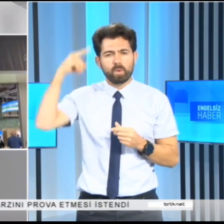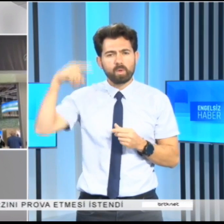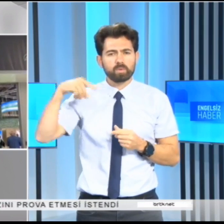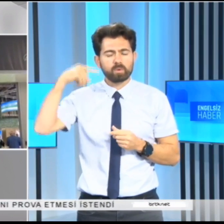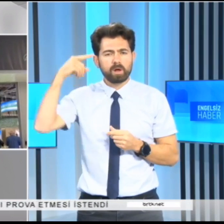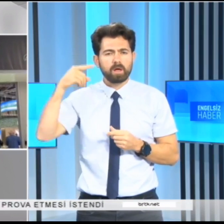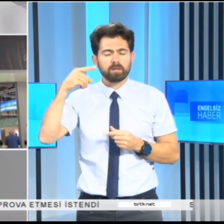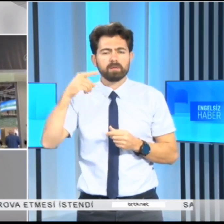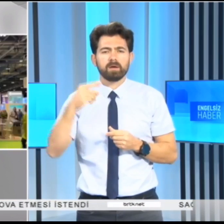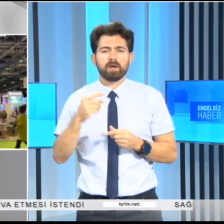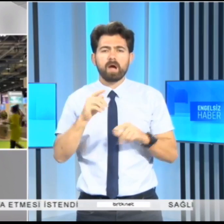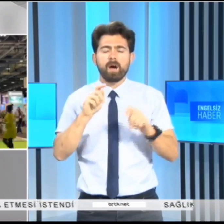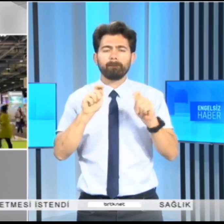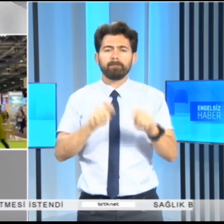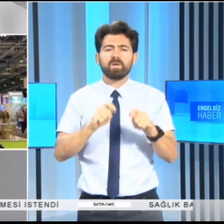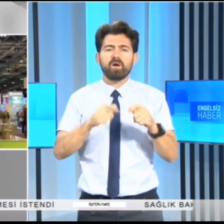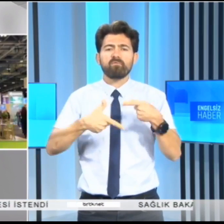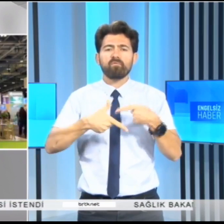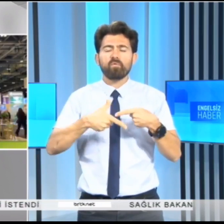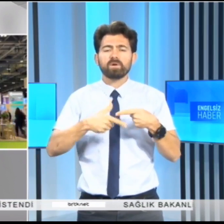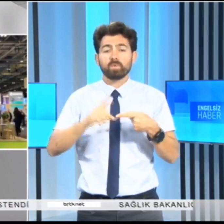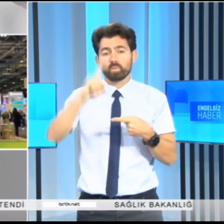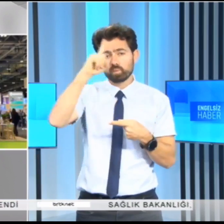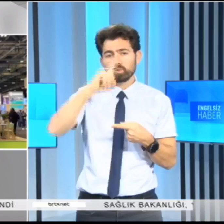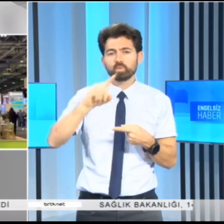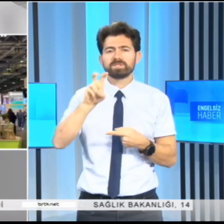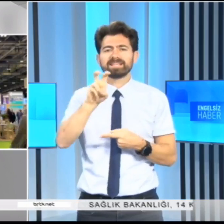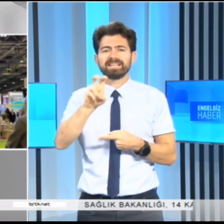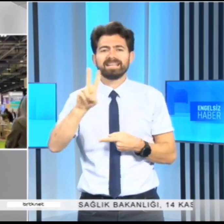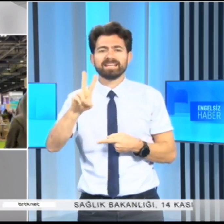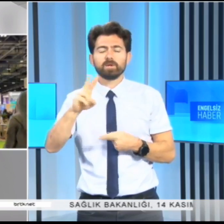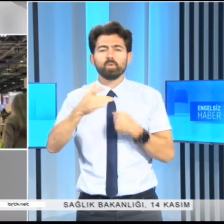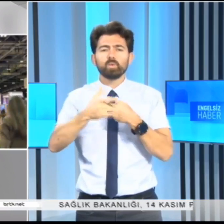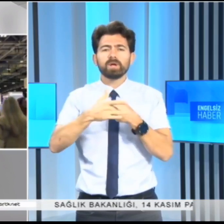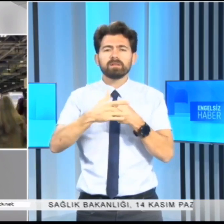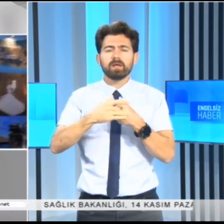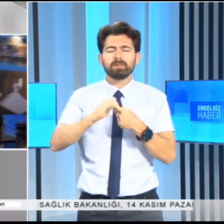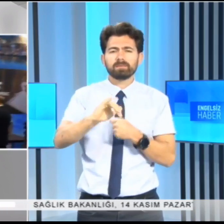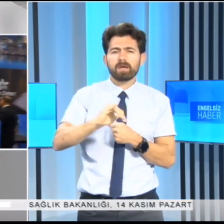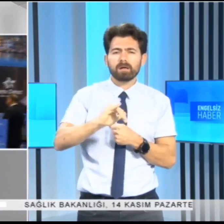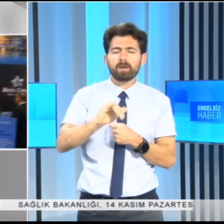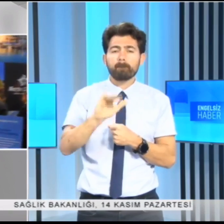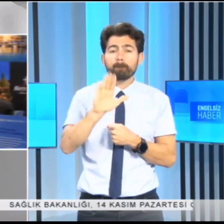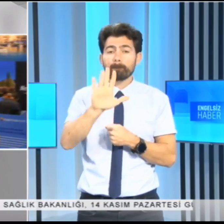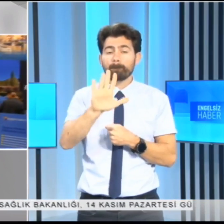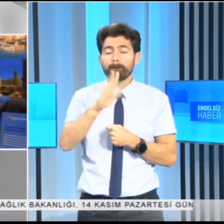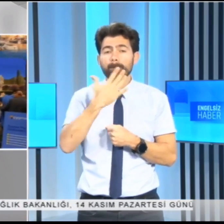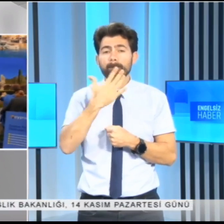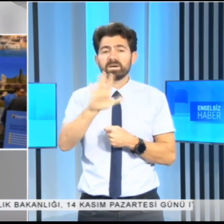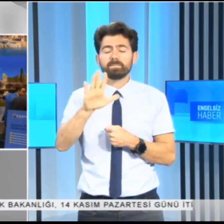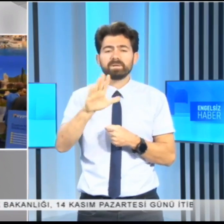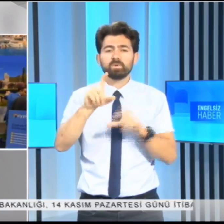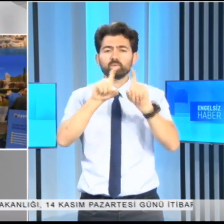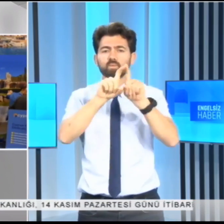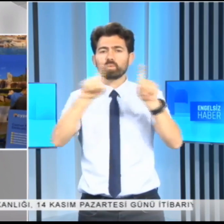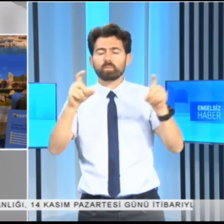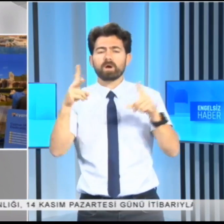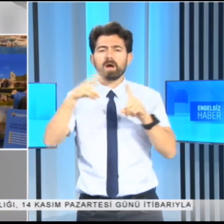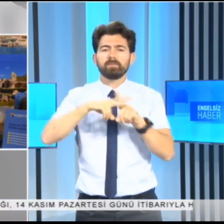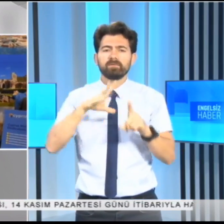Londra'da yer alan fuarda 182 ülkeden yaklaşık 5.000 firma katıldı